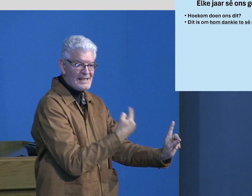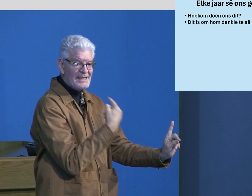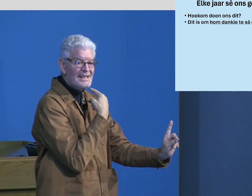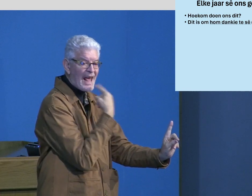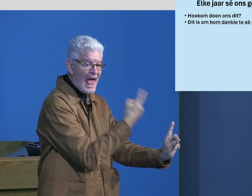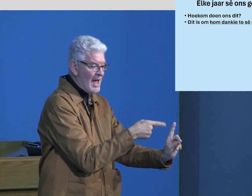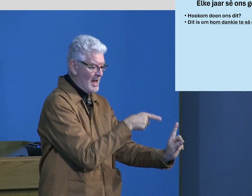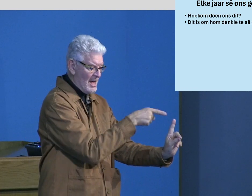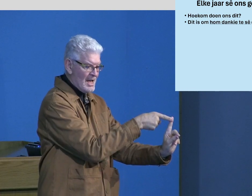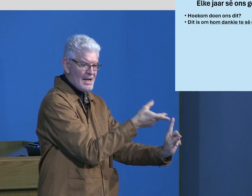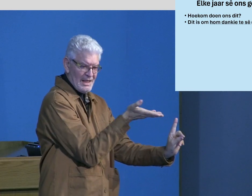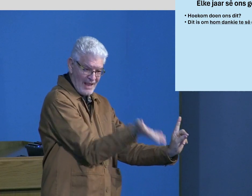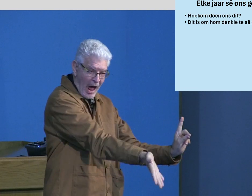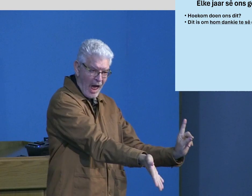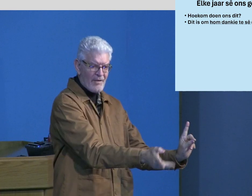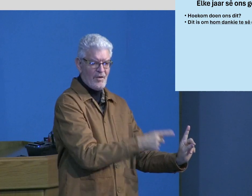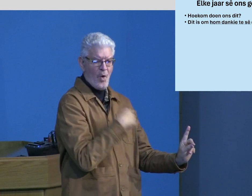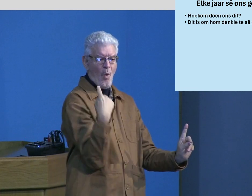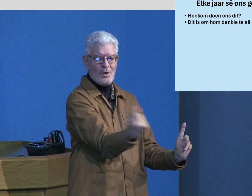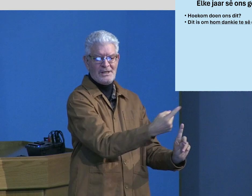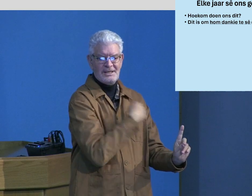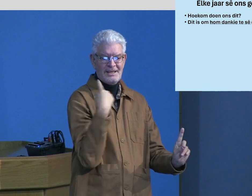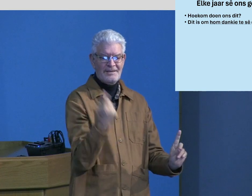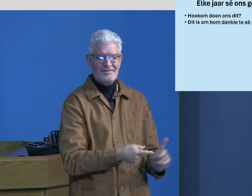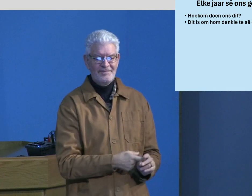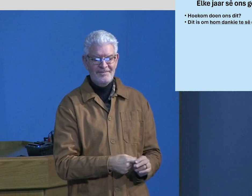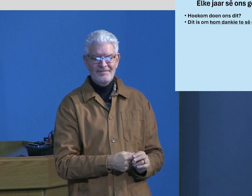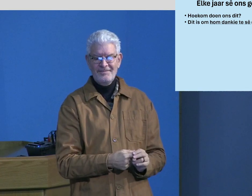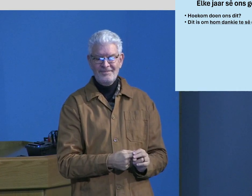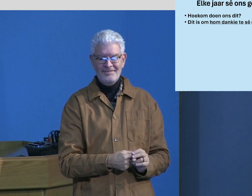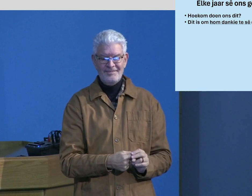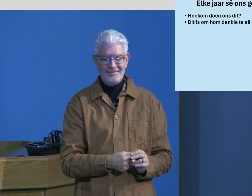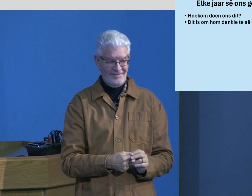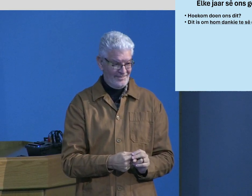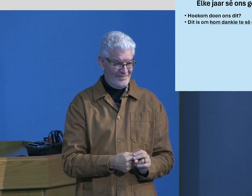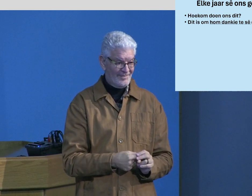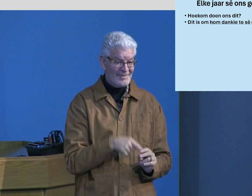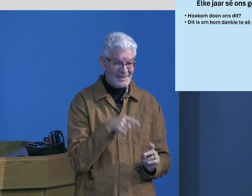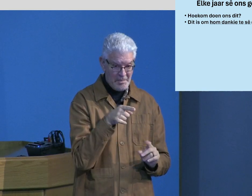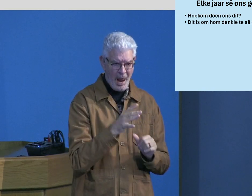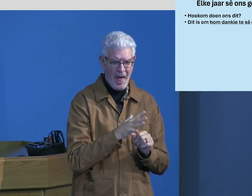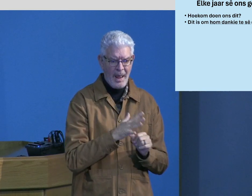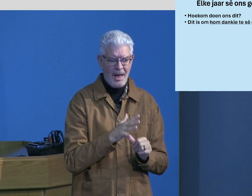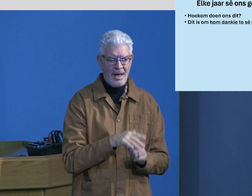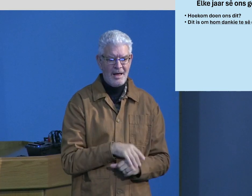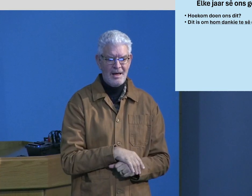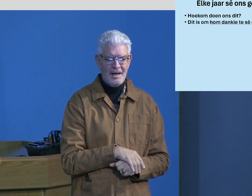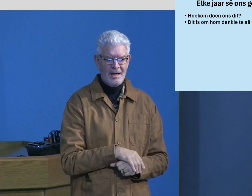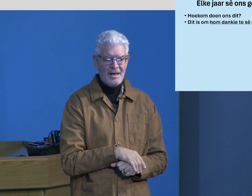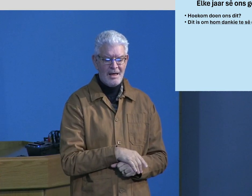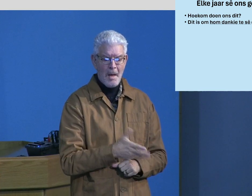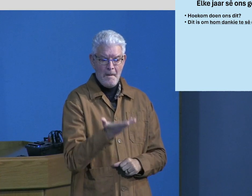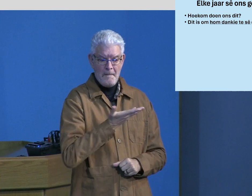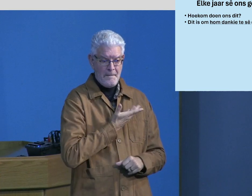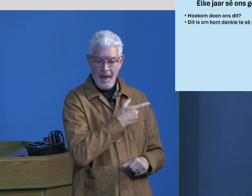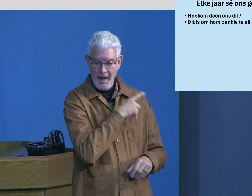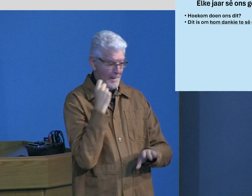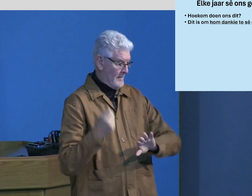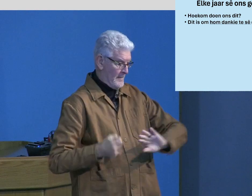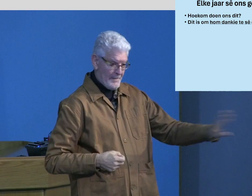Dit is belangrik om vir pappa te sê dankie dat hy daar is vir ons. Dit is belangrik.